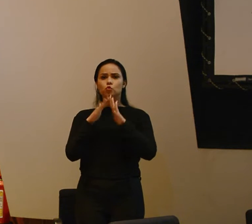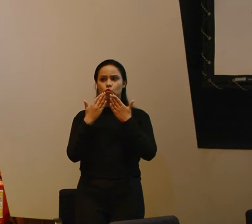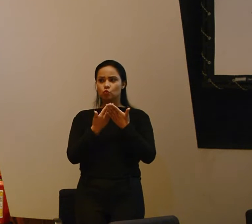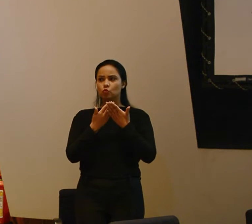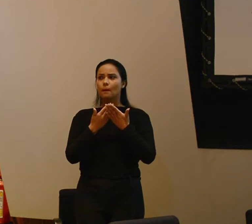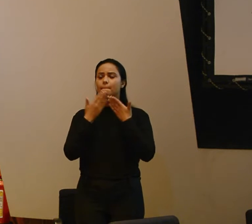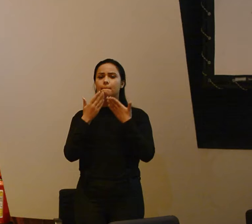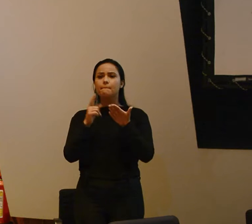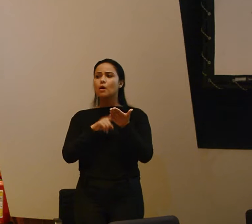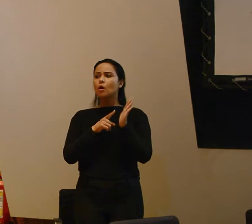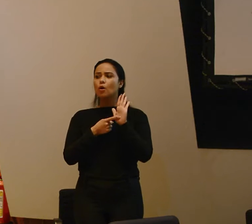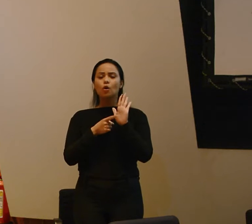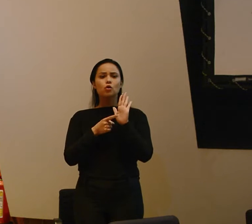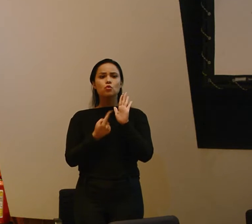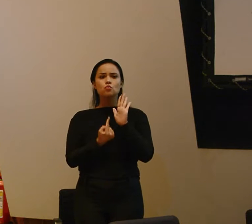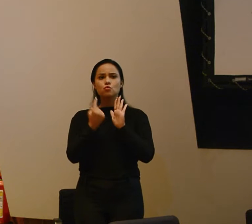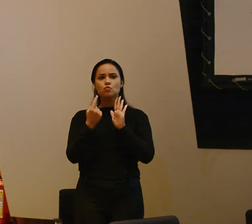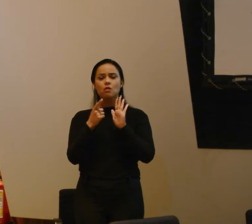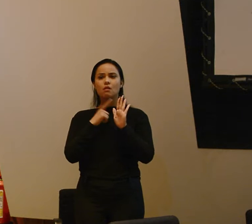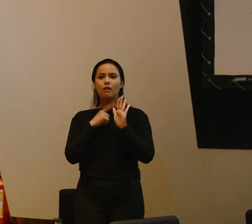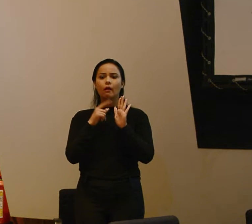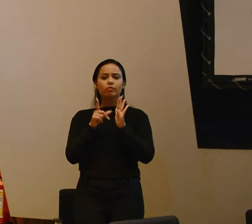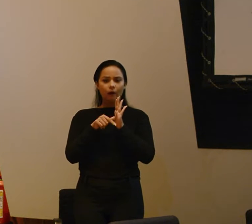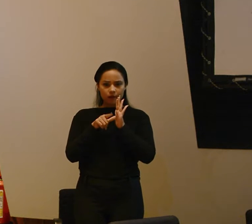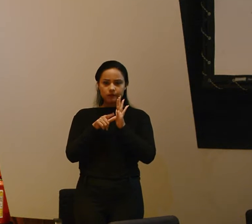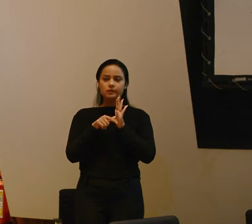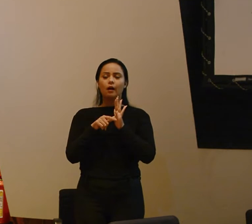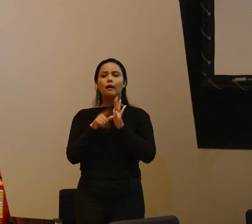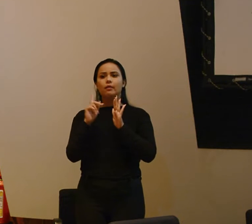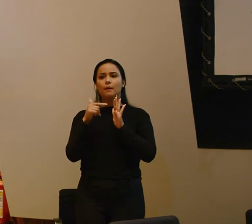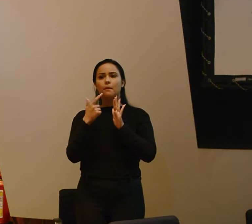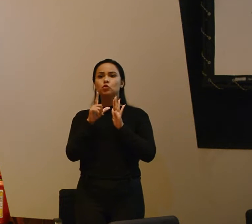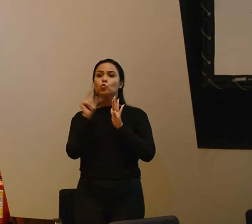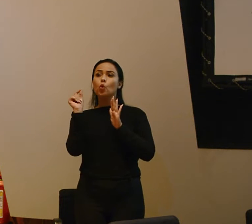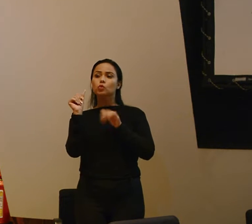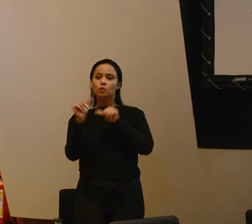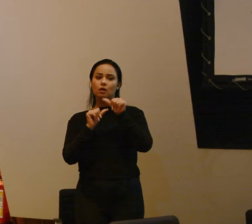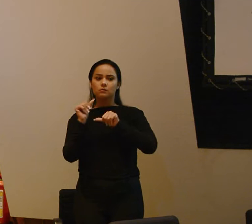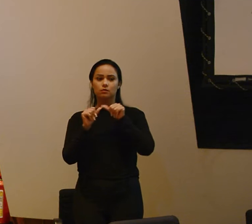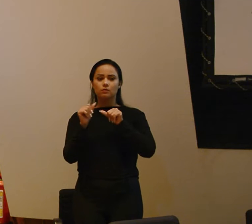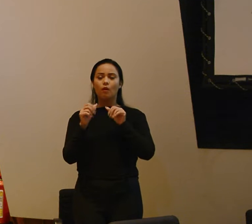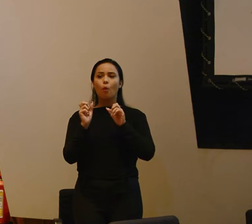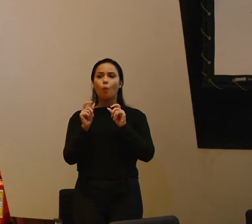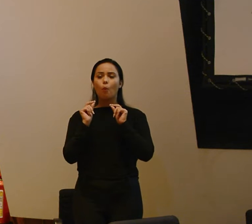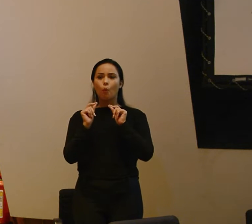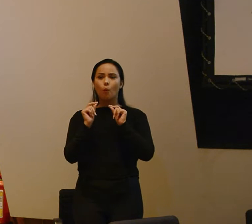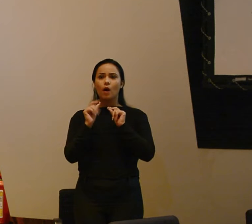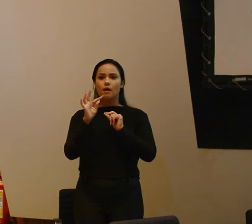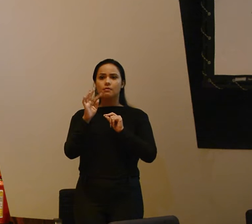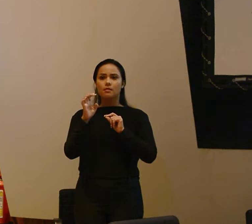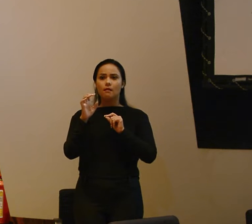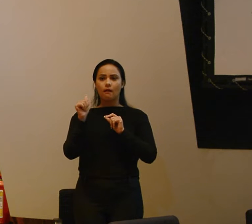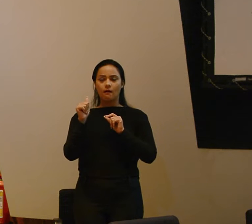né, mostra que um diagnóstico costuma tardar, gerar um atraso para o diagnóstico da outra alteração. Sendo que o TEA,